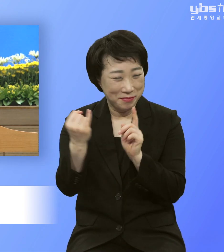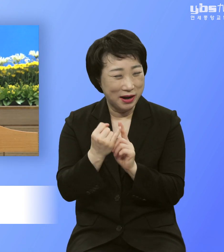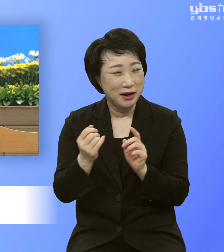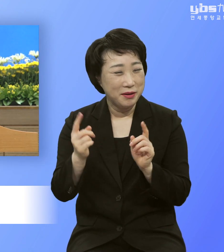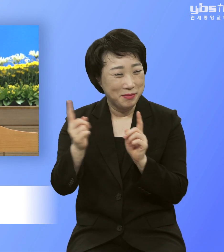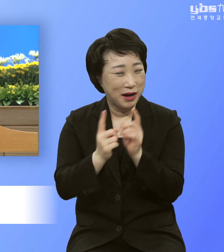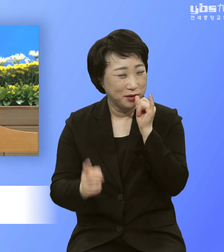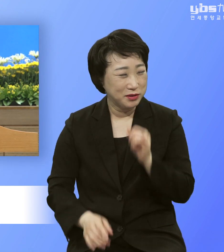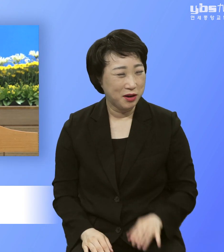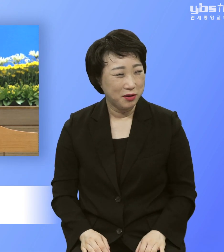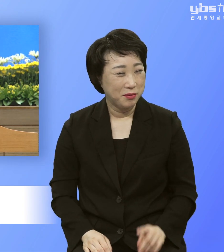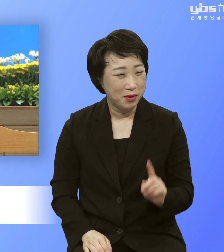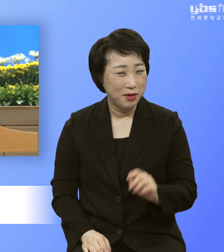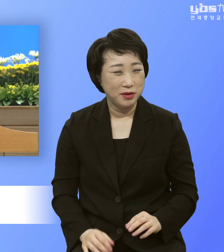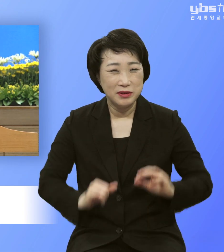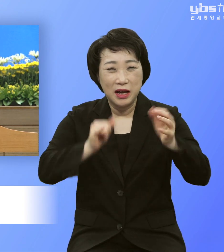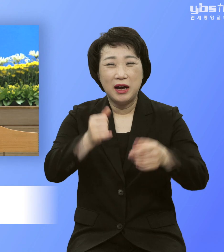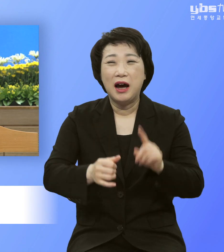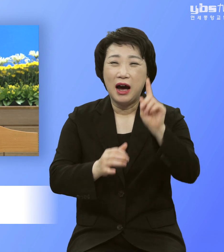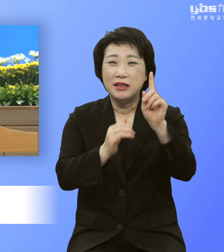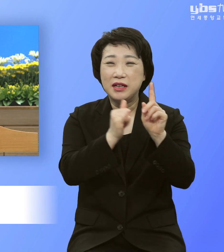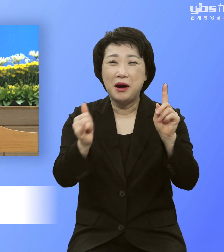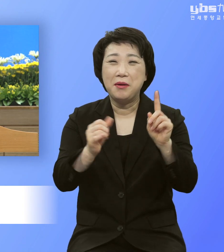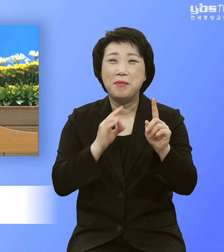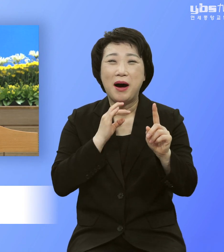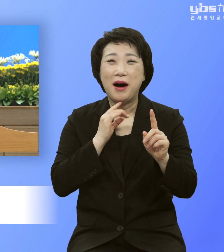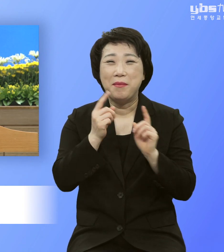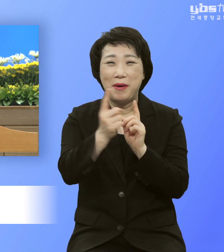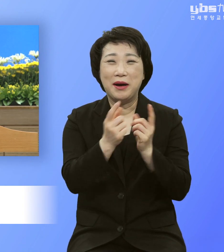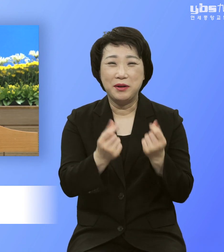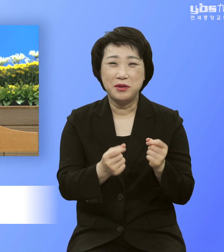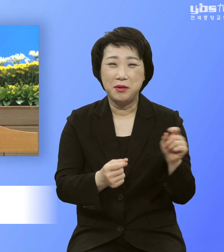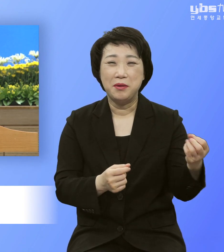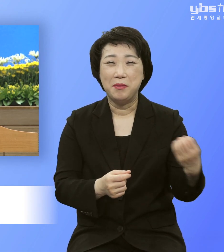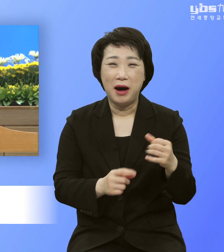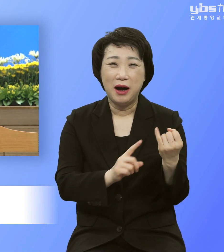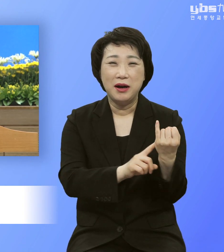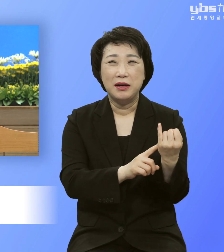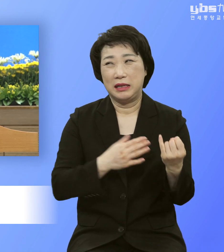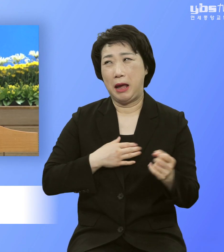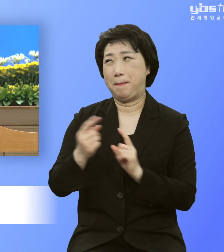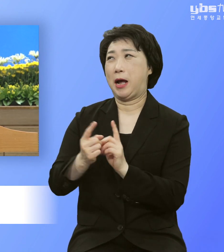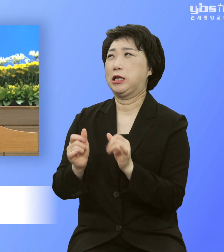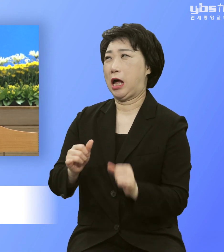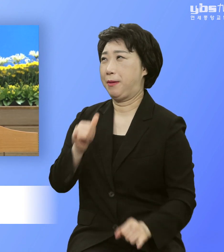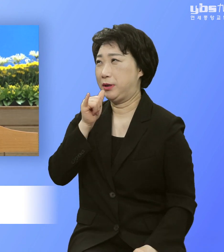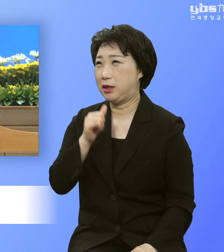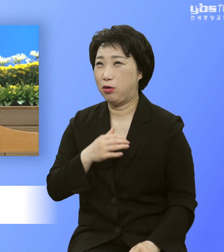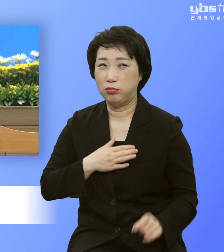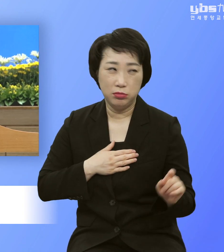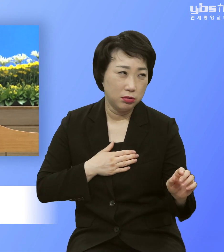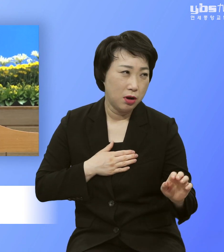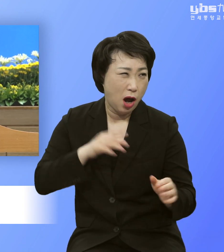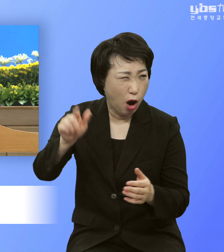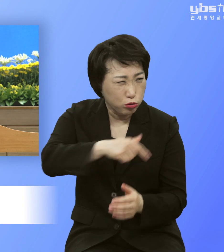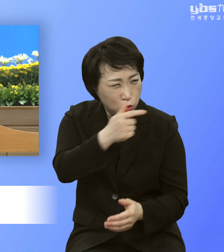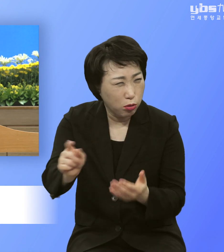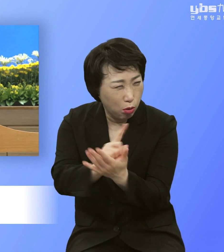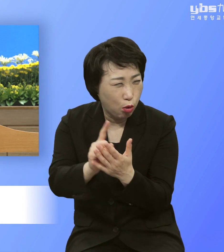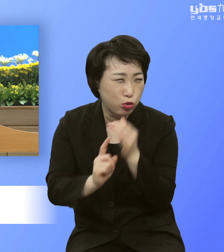뭐 세상에서 한 사람밖에 없는 것처럼 내가 만나는 사람이 있는데요. 아니 하루 종일 사람 만나고도 그런